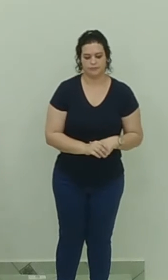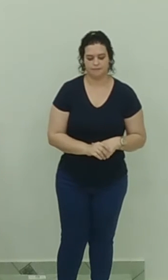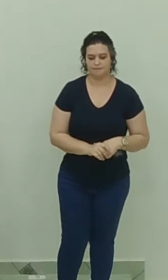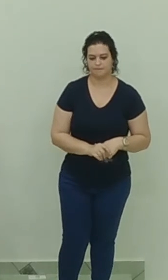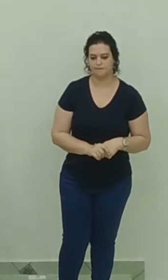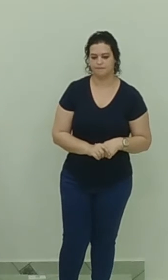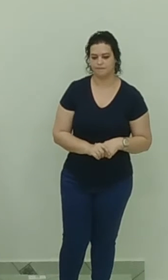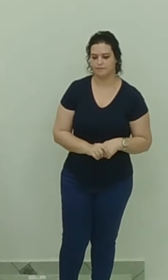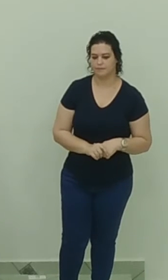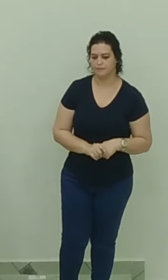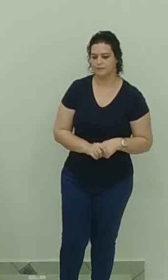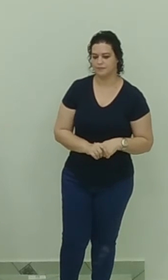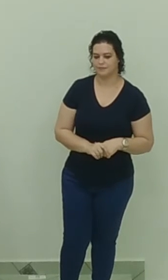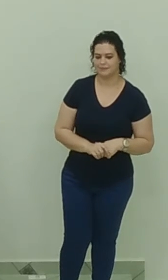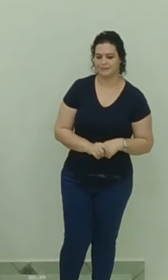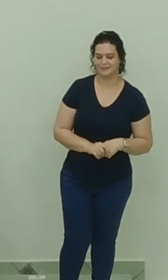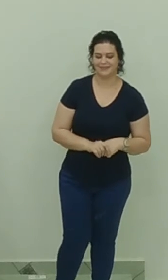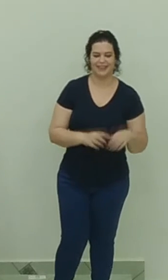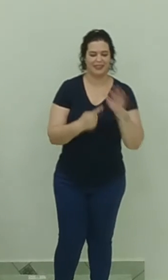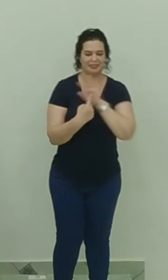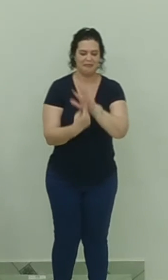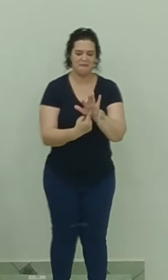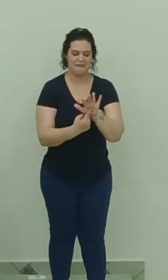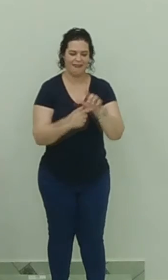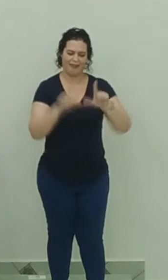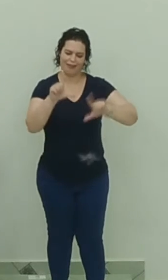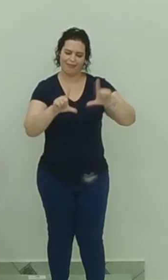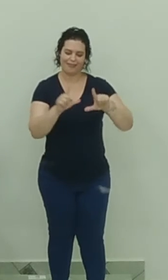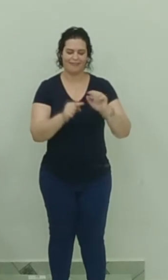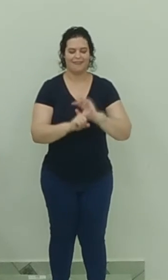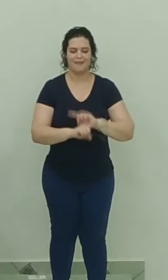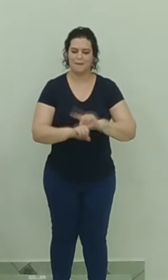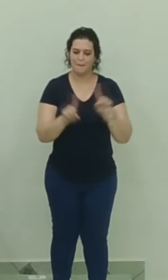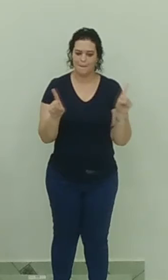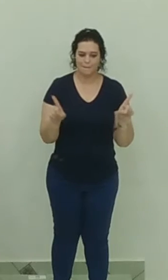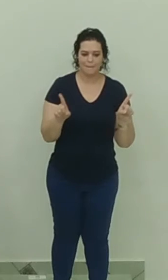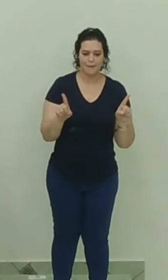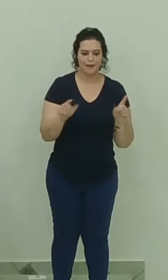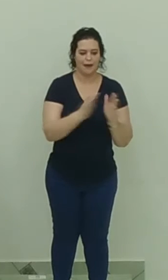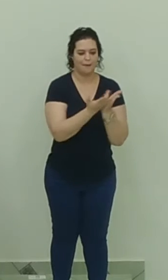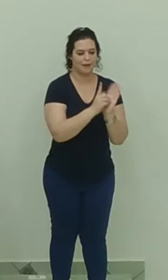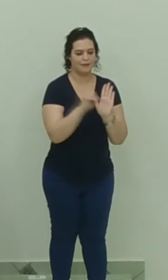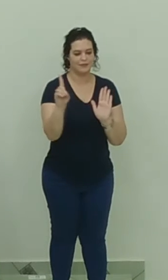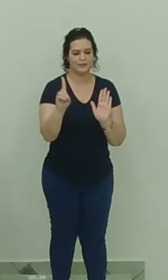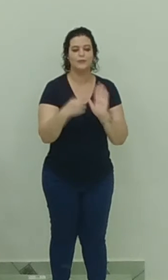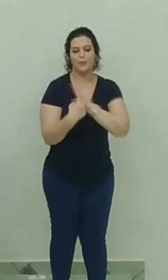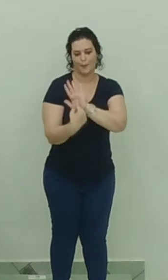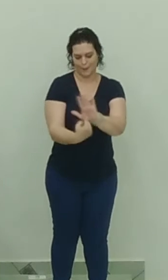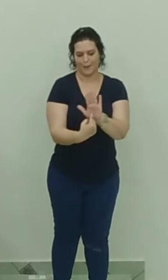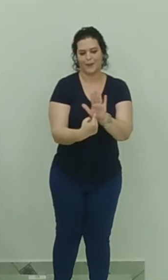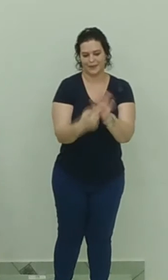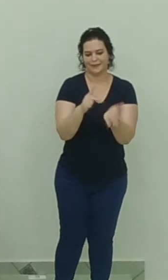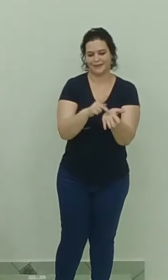Nem os filhos da Record passam isso. Mas é o texto bíblico que fala isso. A dimensão, a quantidade. Mais